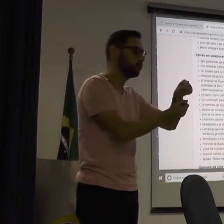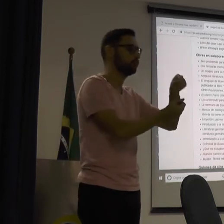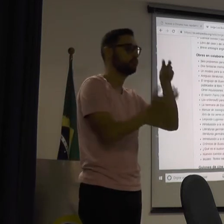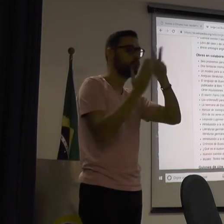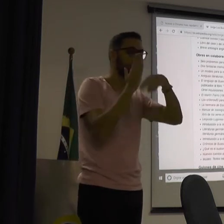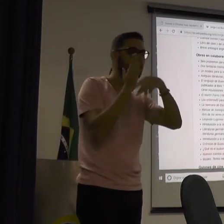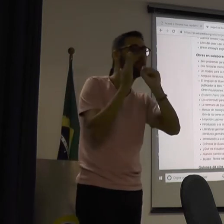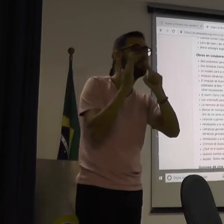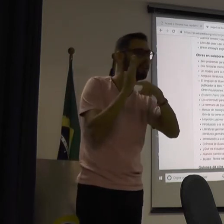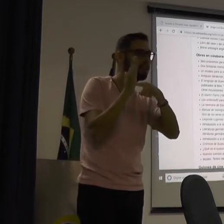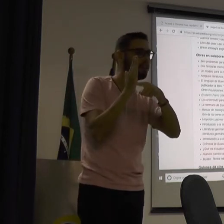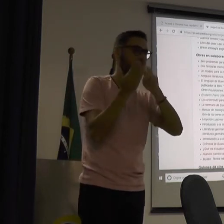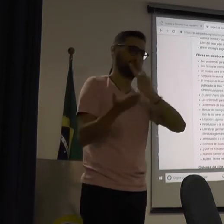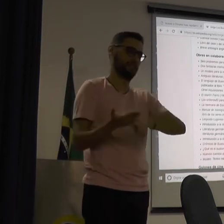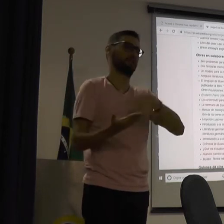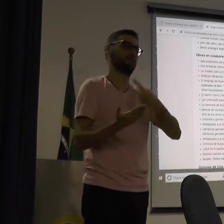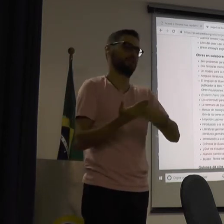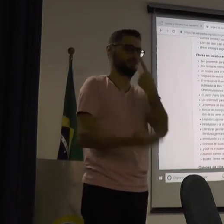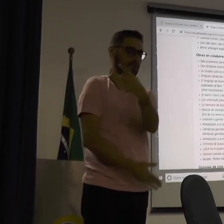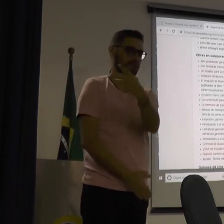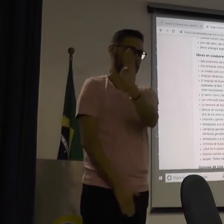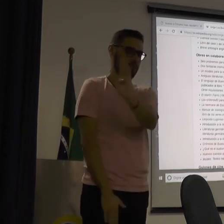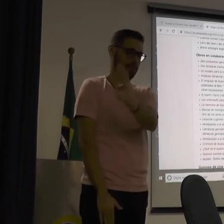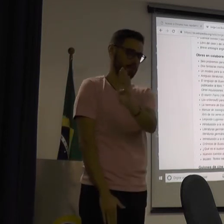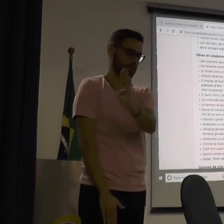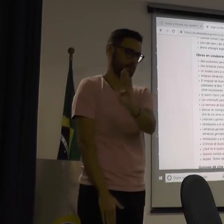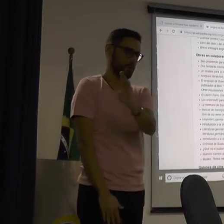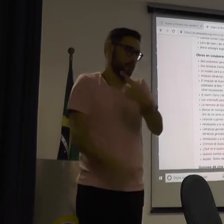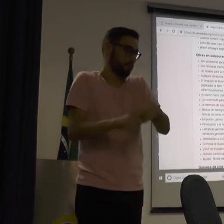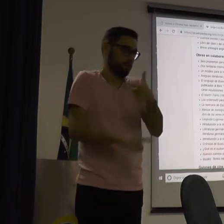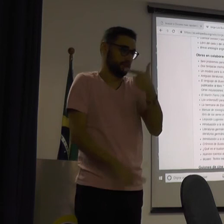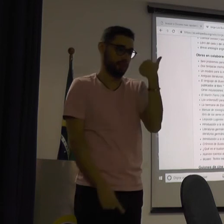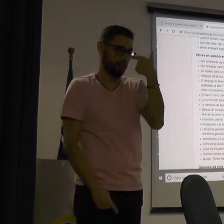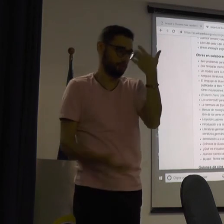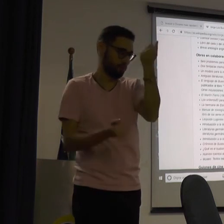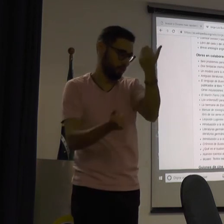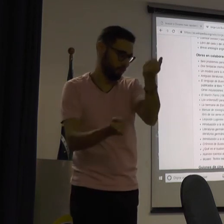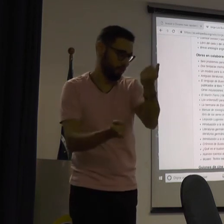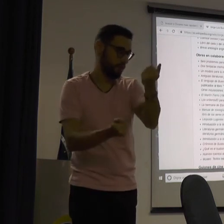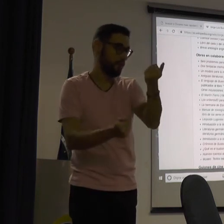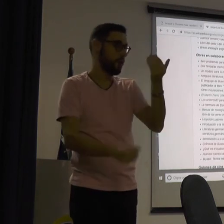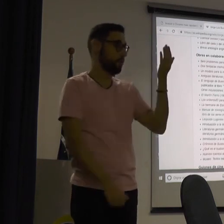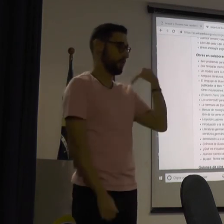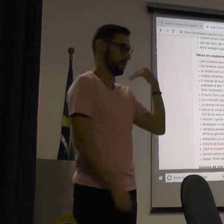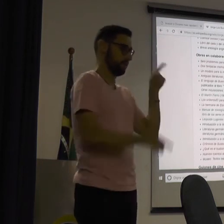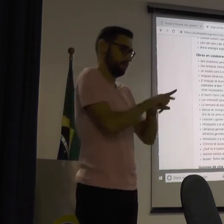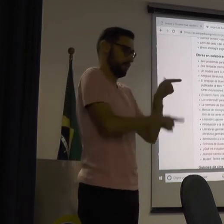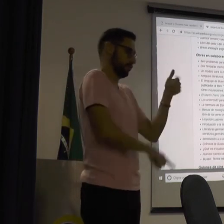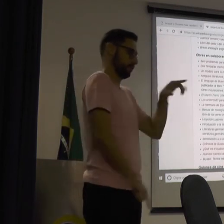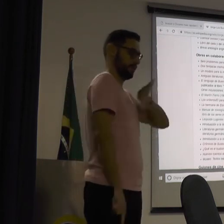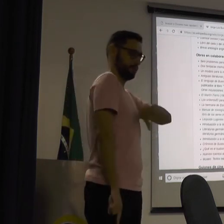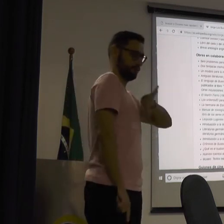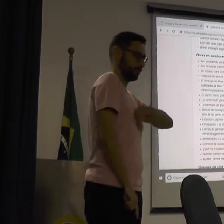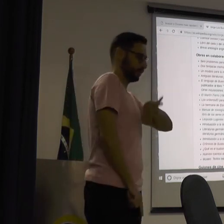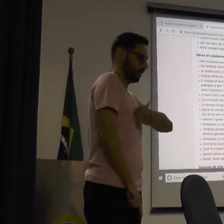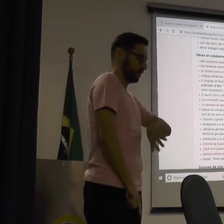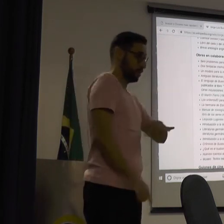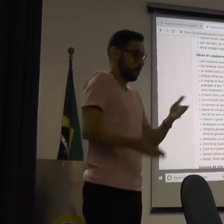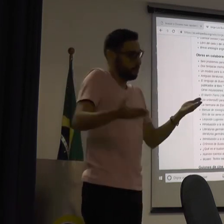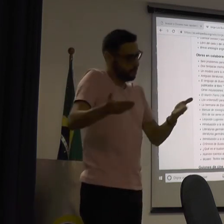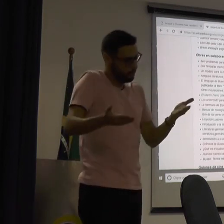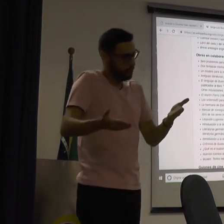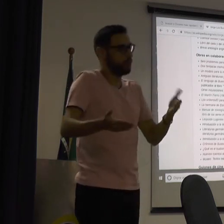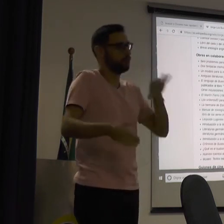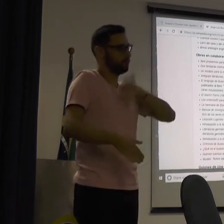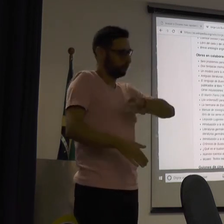nos últimos tempos. Todo mundo lia espanhol, porque não tinha coisa em português. Agora, muita gente em espanhol lê livros em português, porque a indústria